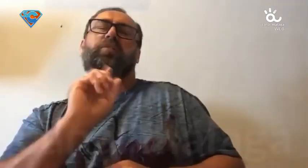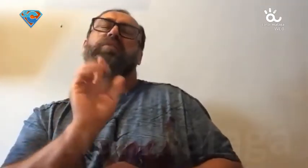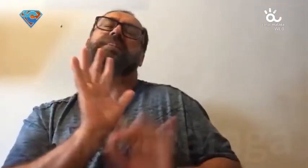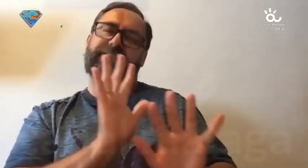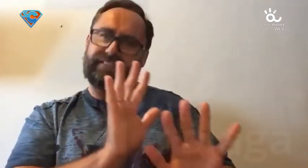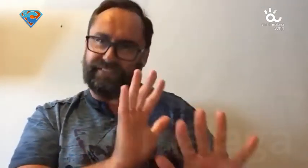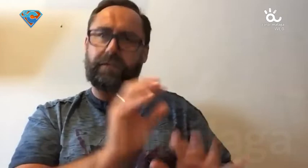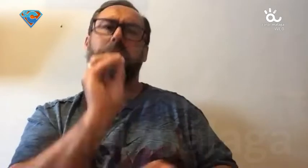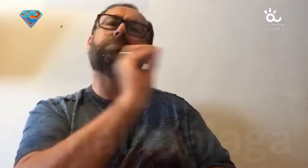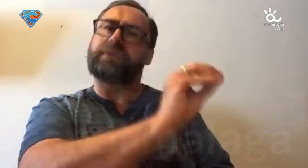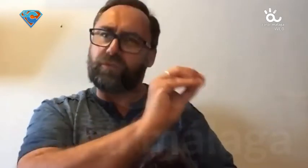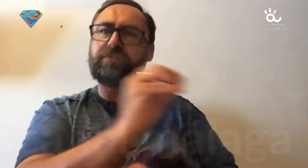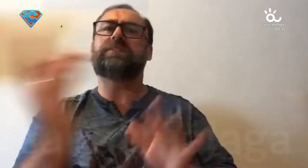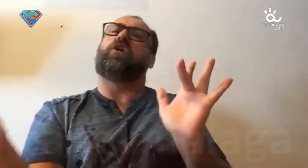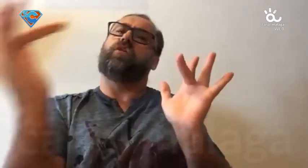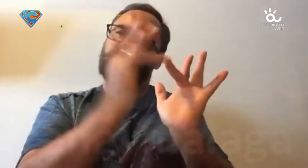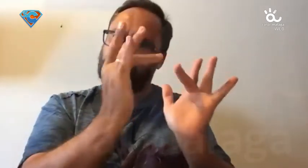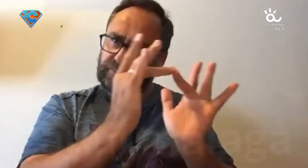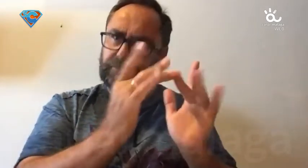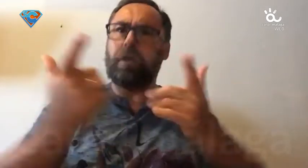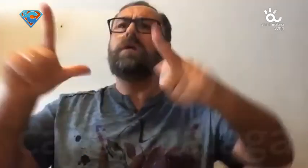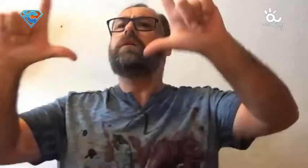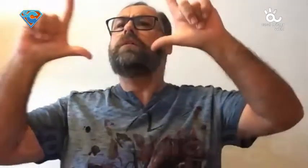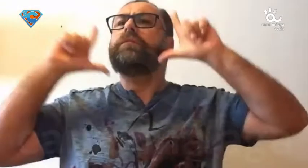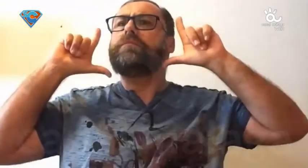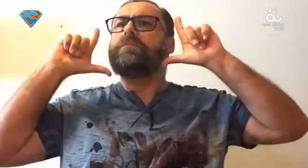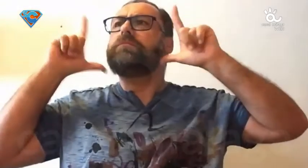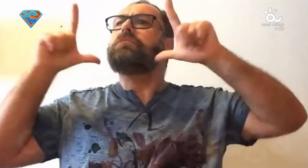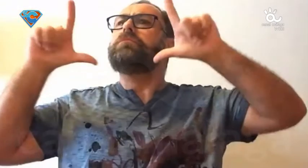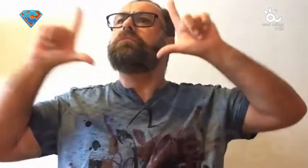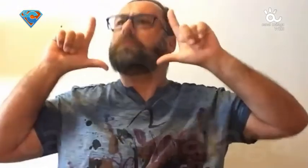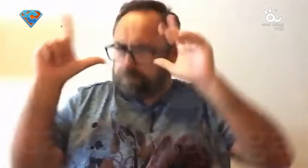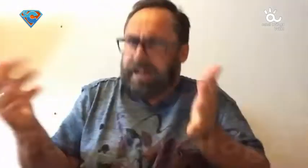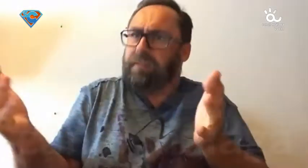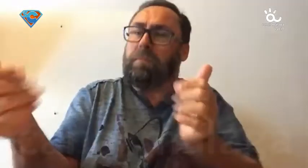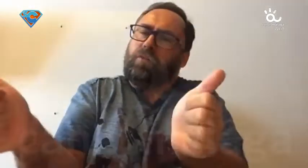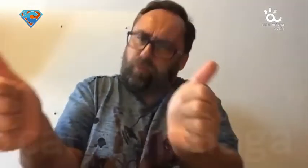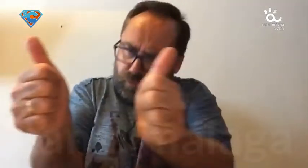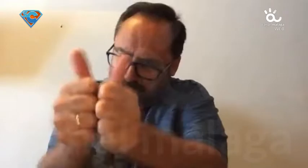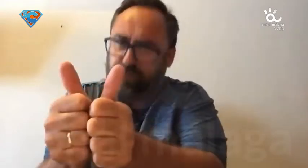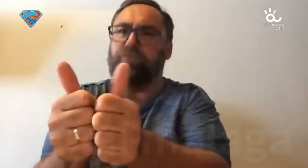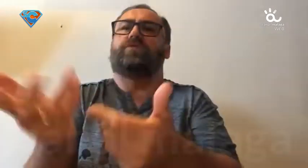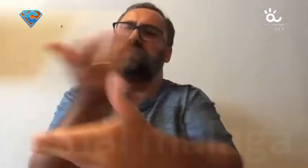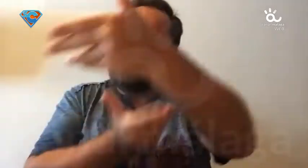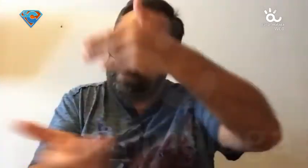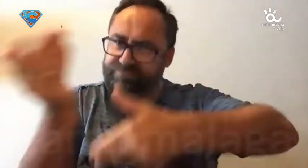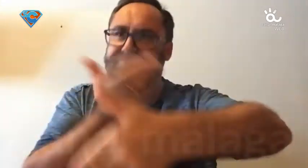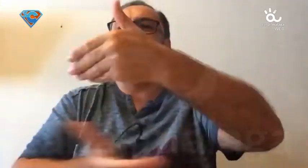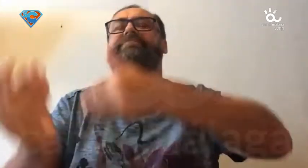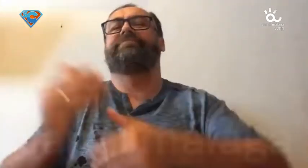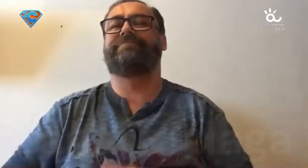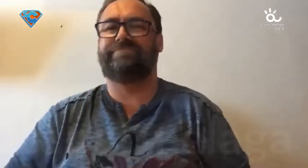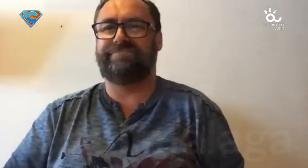bien, de forma correcta, no cogerla y hacer mal uso de ella. Que si quieres ser protagonista,